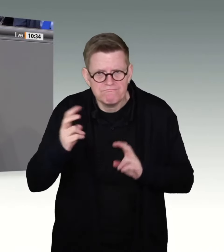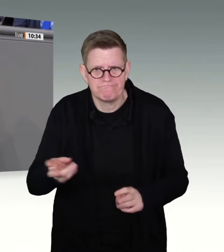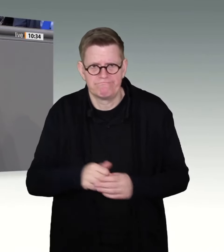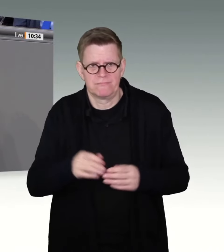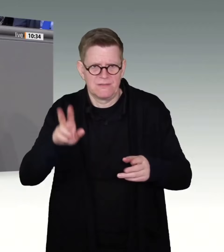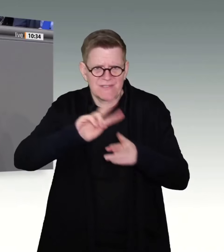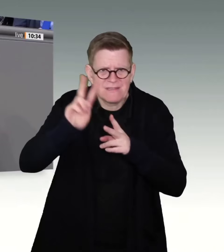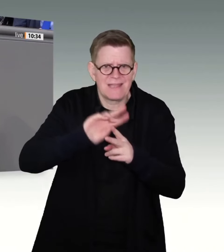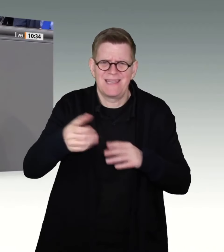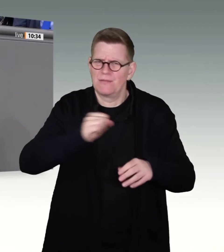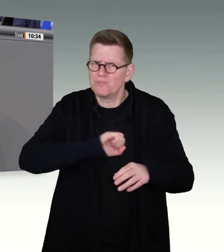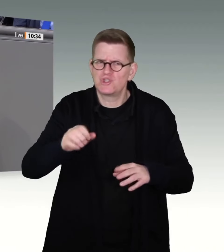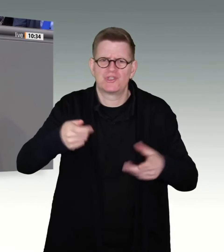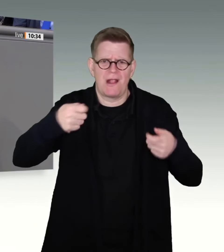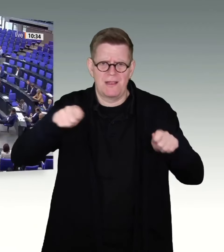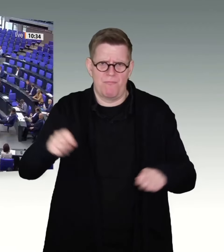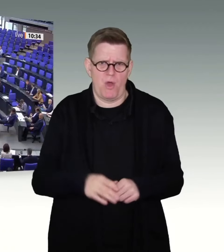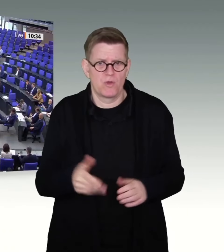Dankeschön.